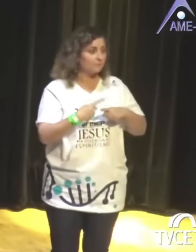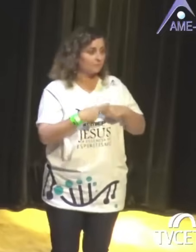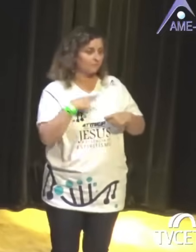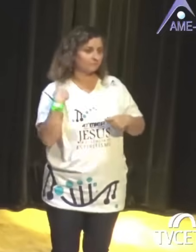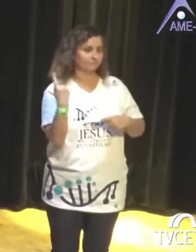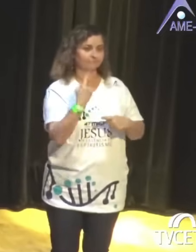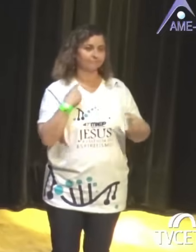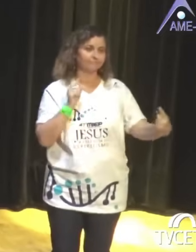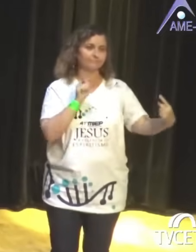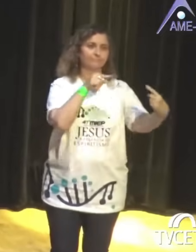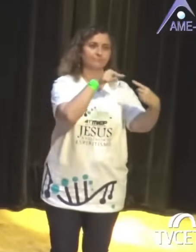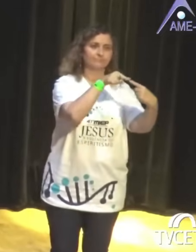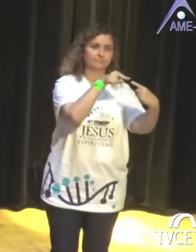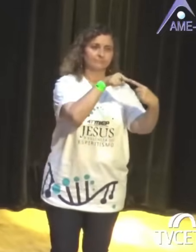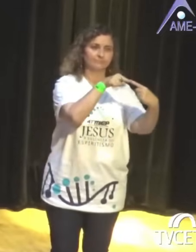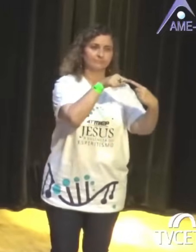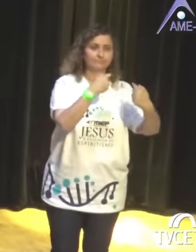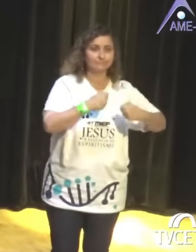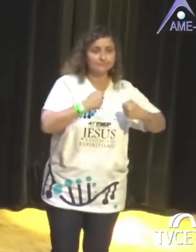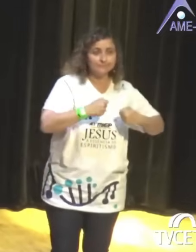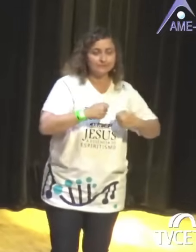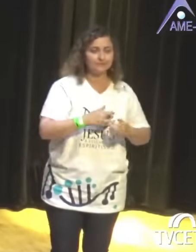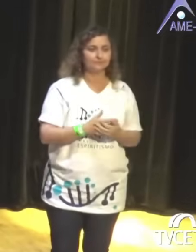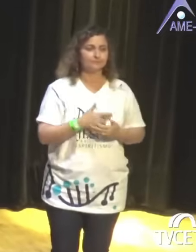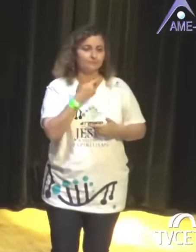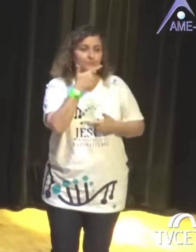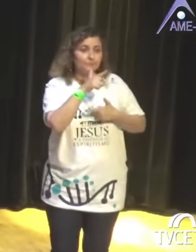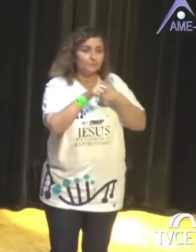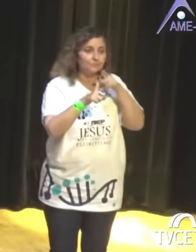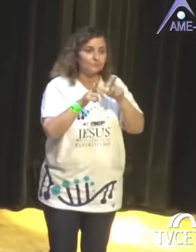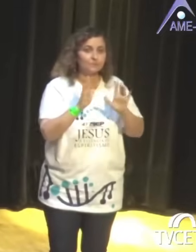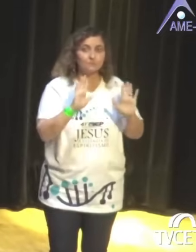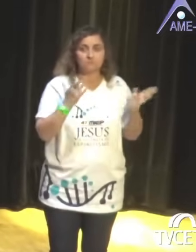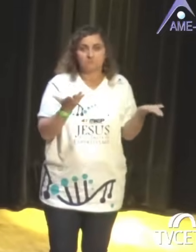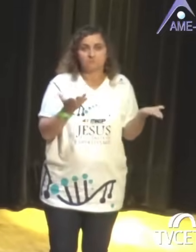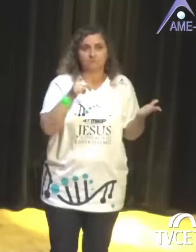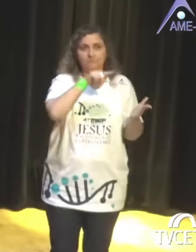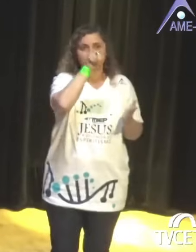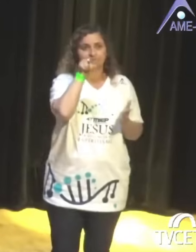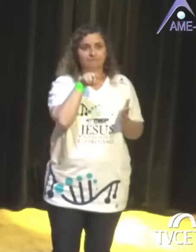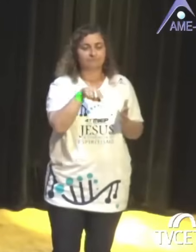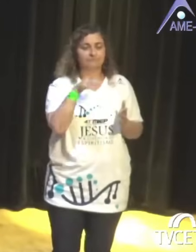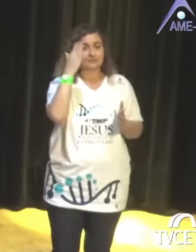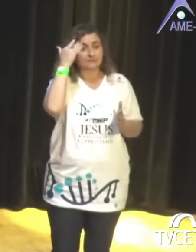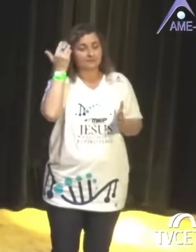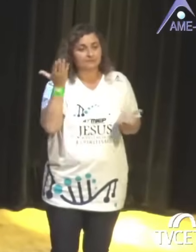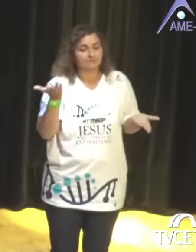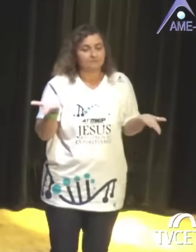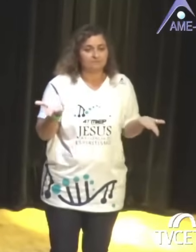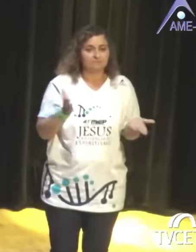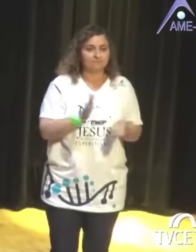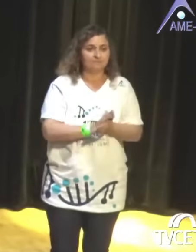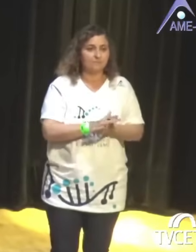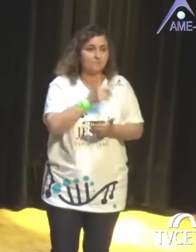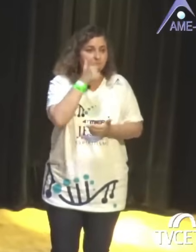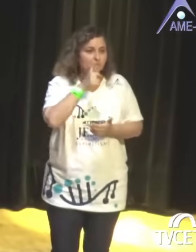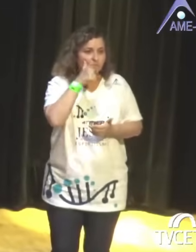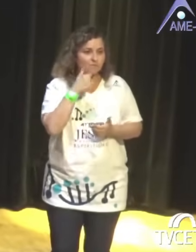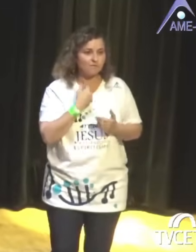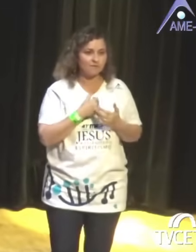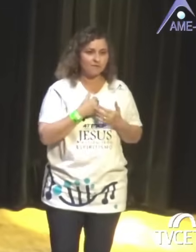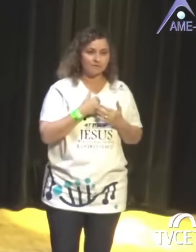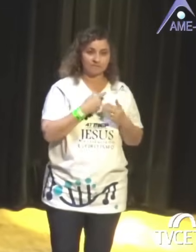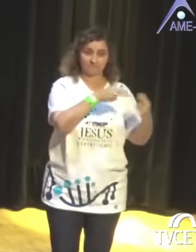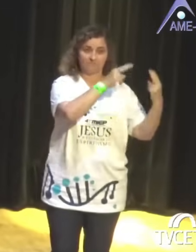meta e quem sabe com a liderança das mulheres a gente consiga alcançar esse